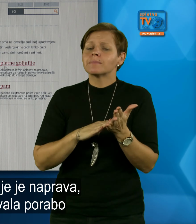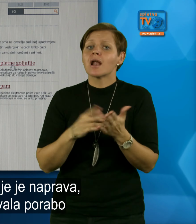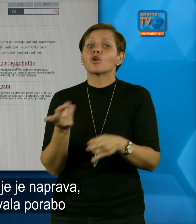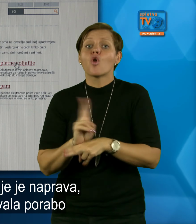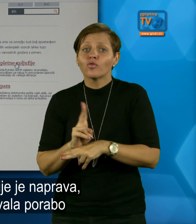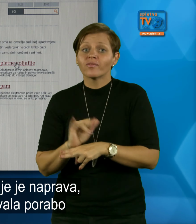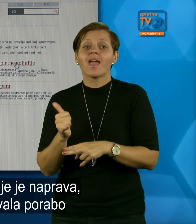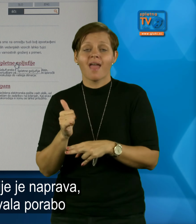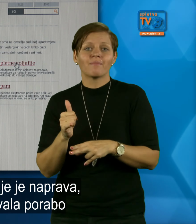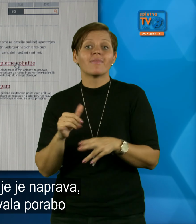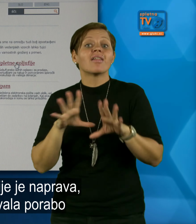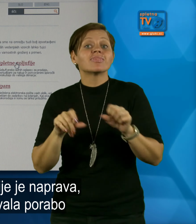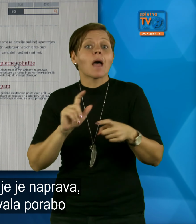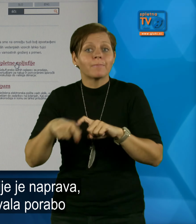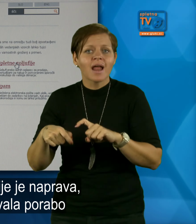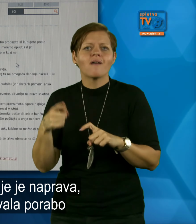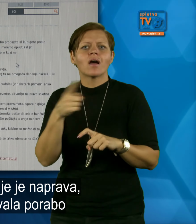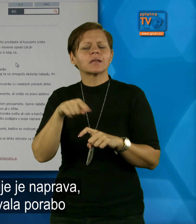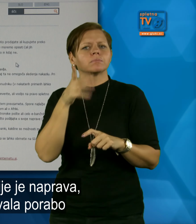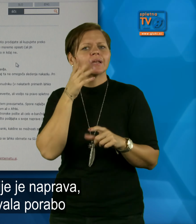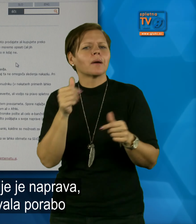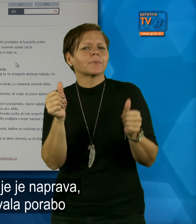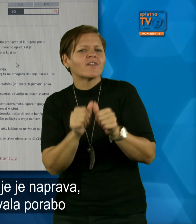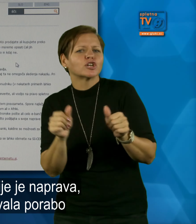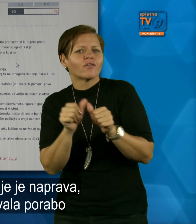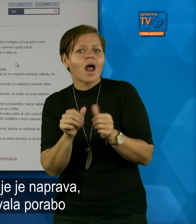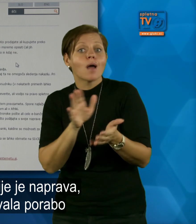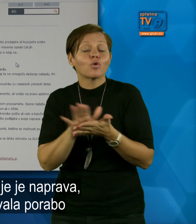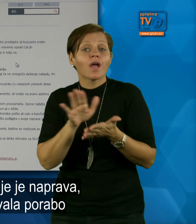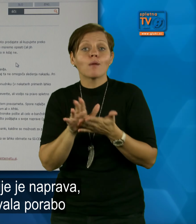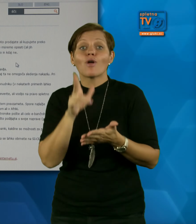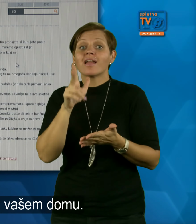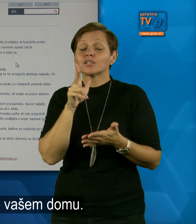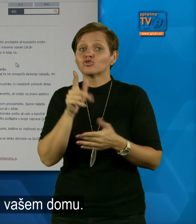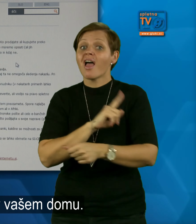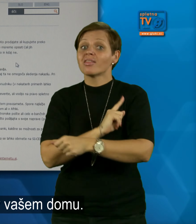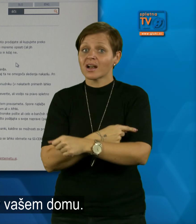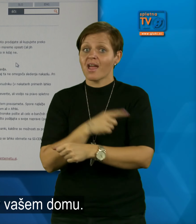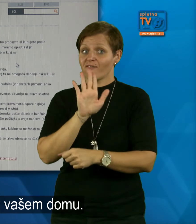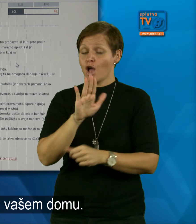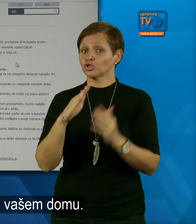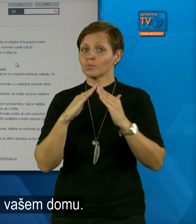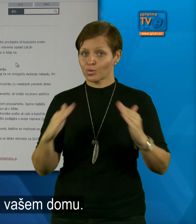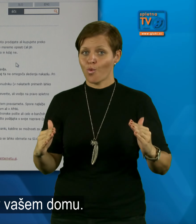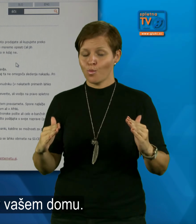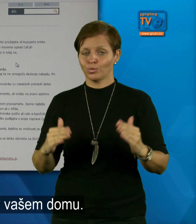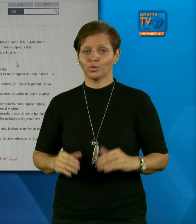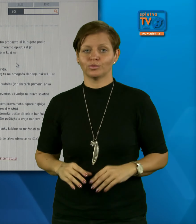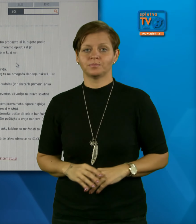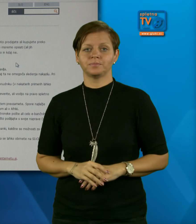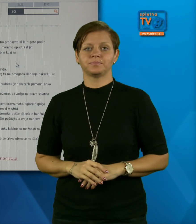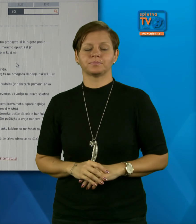Dober primer goljufije je naprava, ki naj bi privarčevala porabo električne energije v vašem domu.